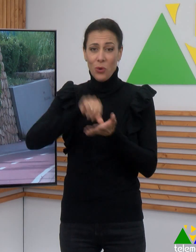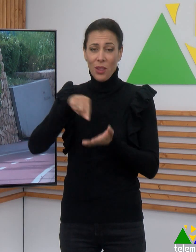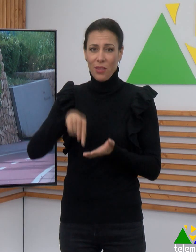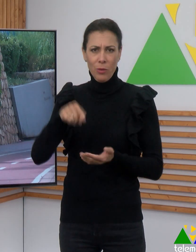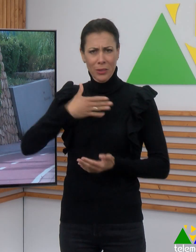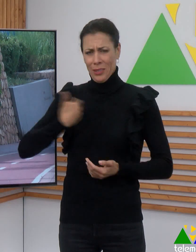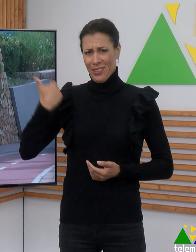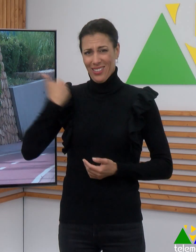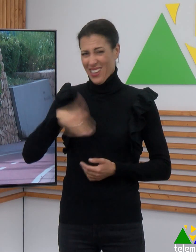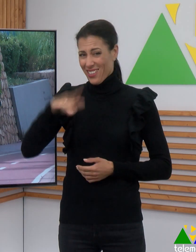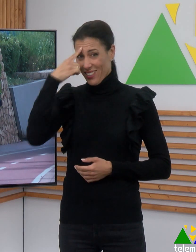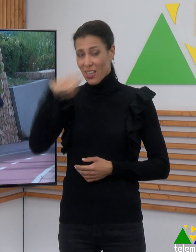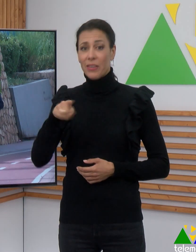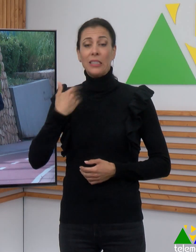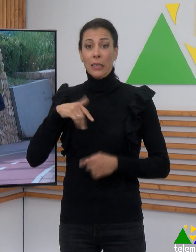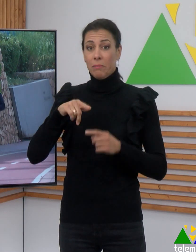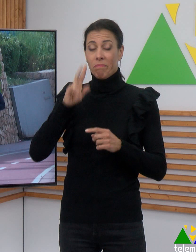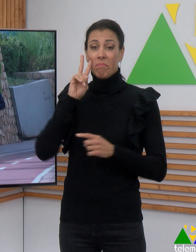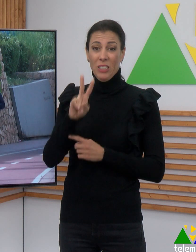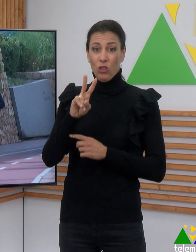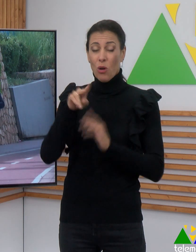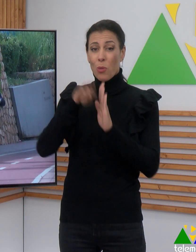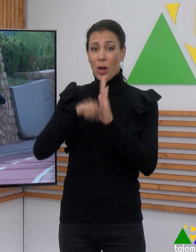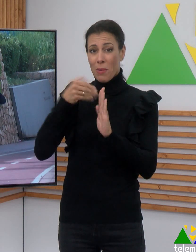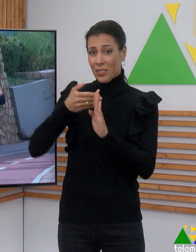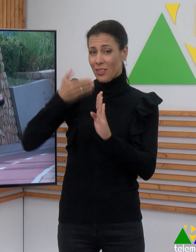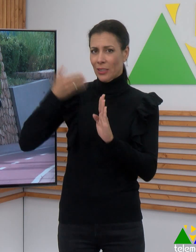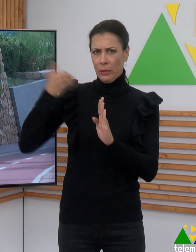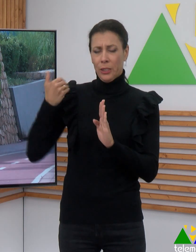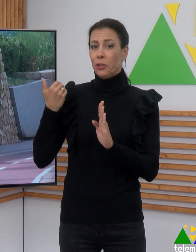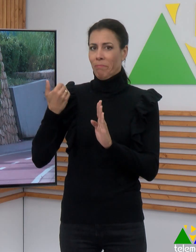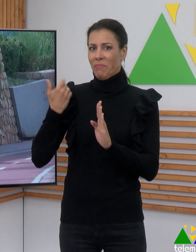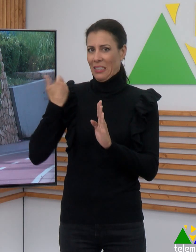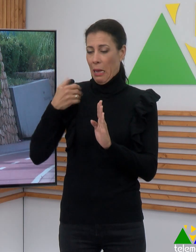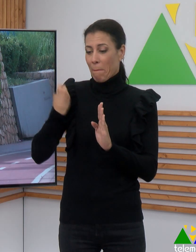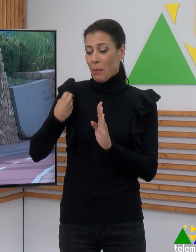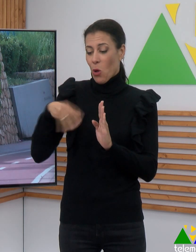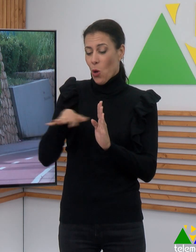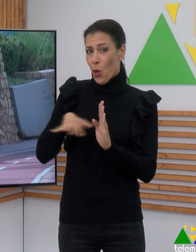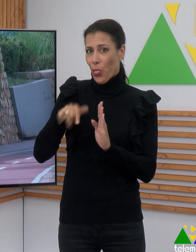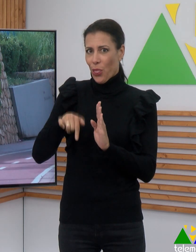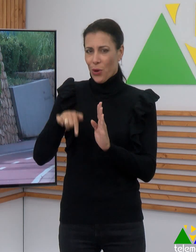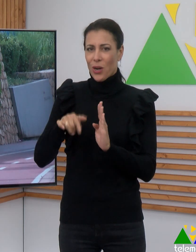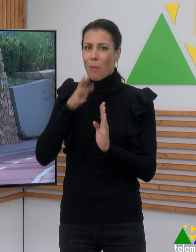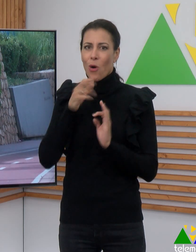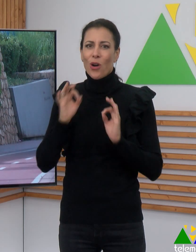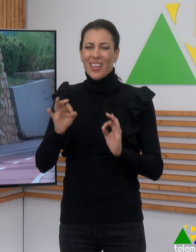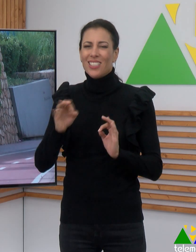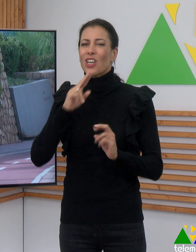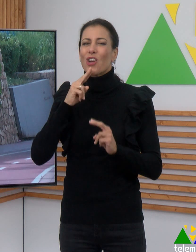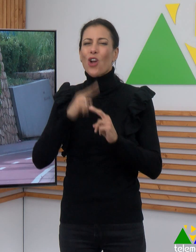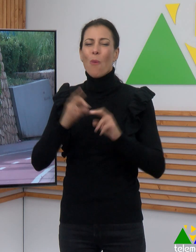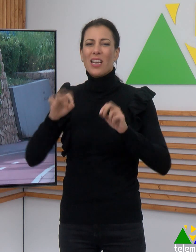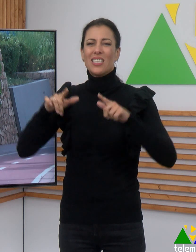Ya saben, si han estado viendo nuestros últimos programas, que hemos estado más o menos por esta zona, nuestro Fadín del Soltán,